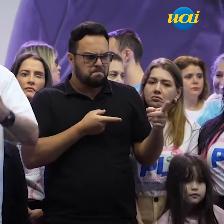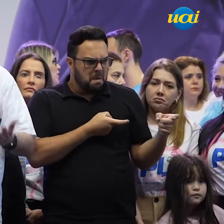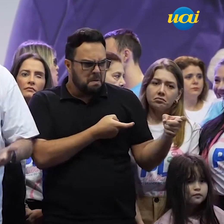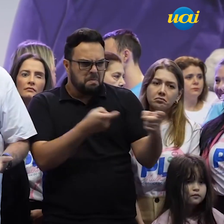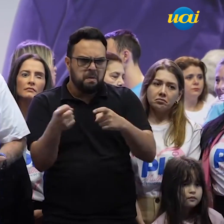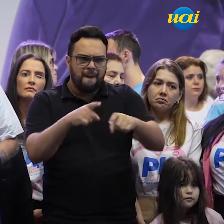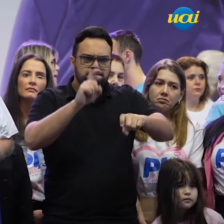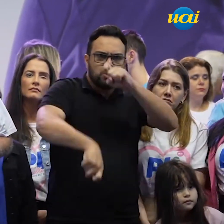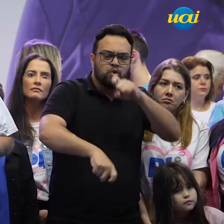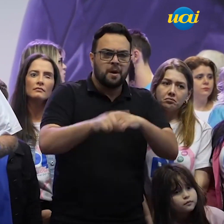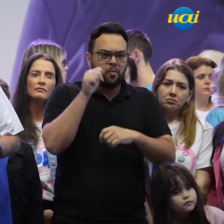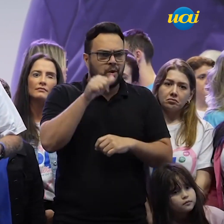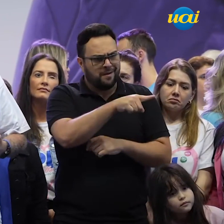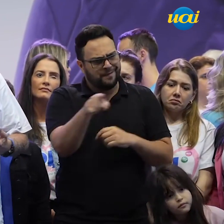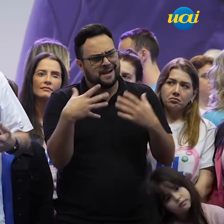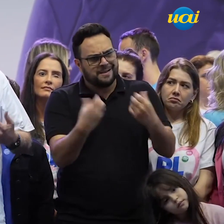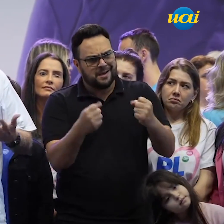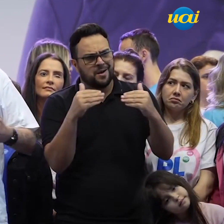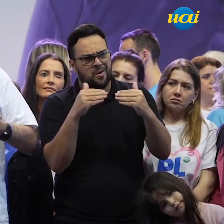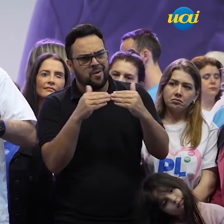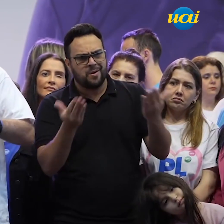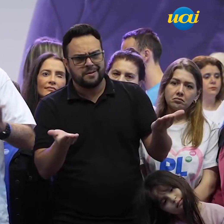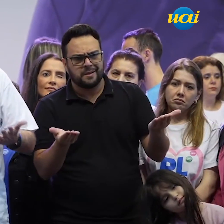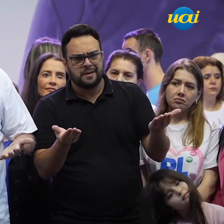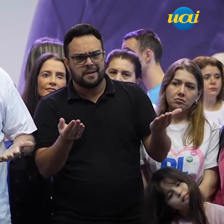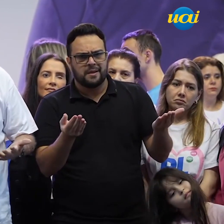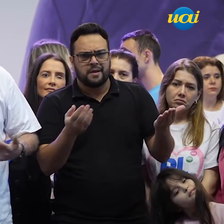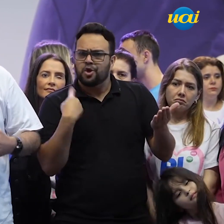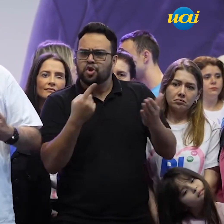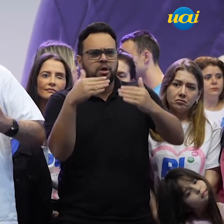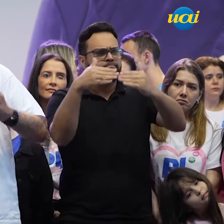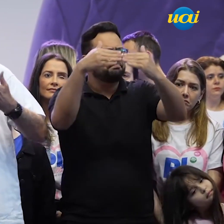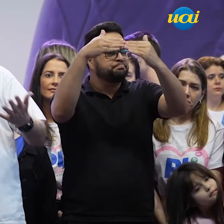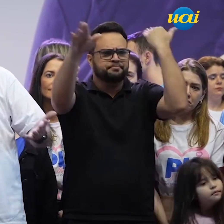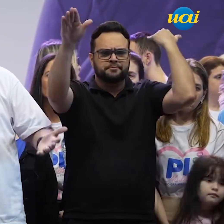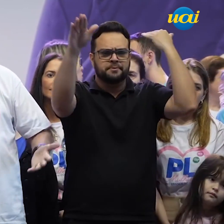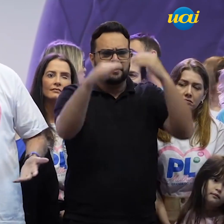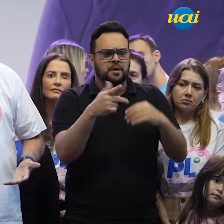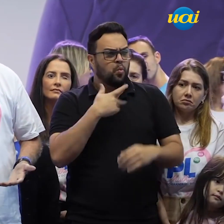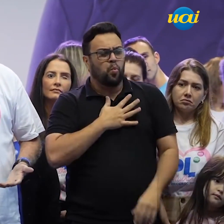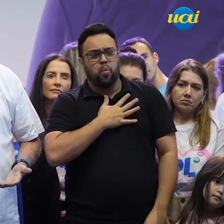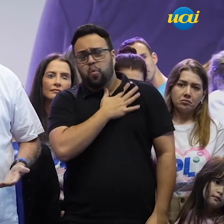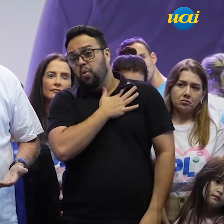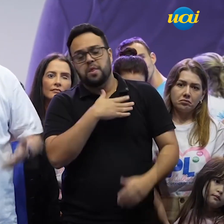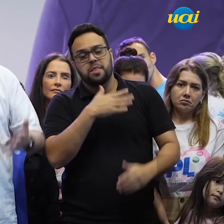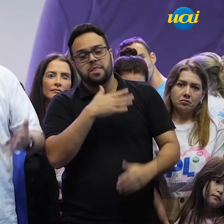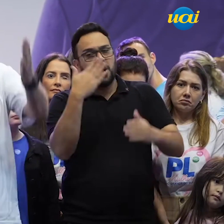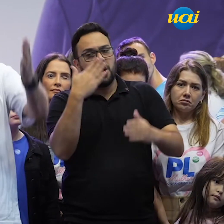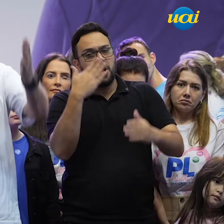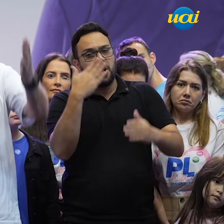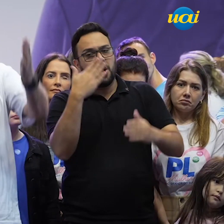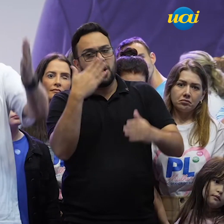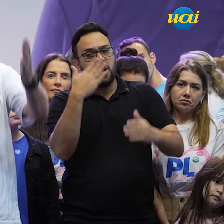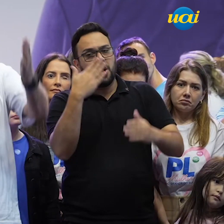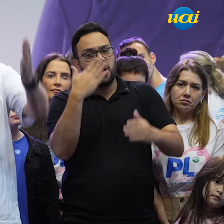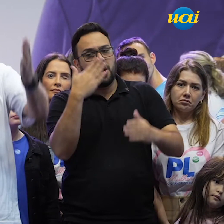estuprar mulheres. Não podemos ser favoráveis a isso, devemos repudiar isso daí. Lá atrás vejo